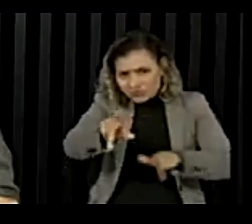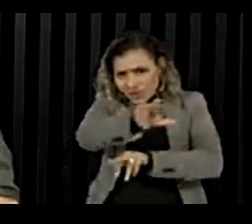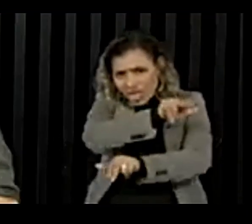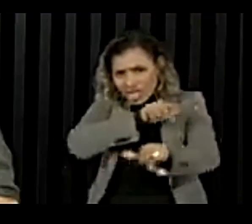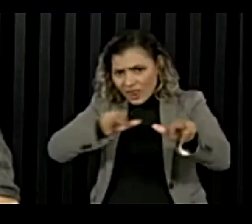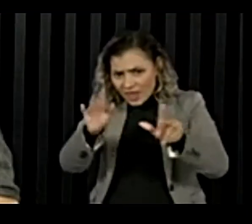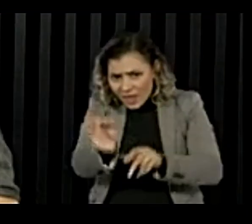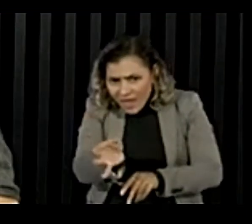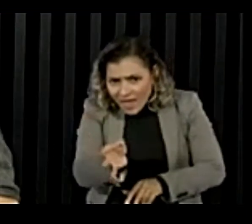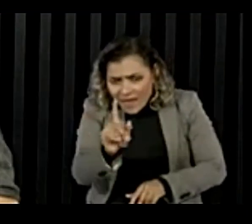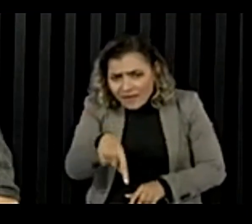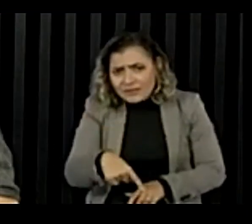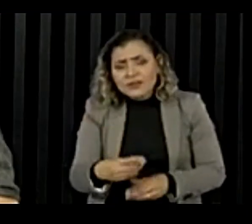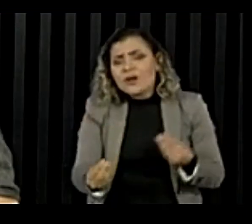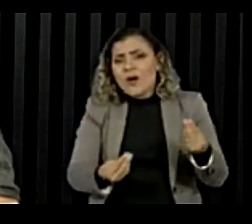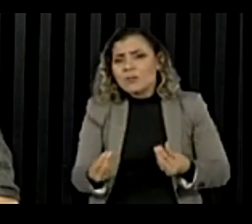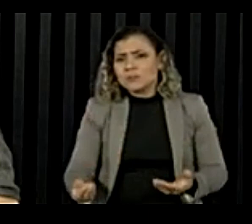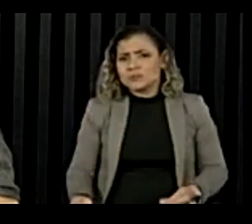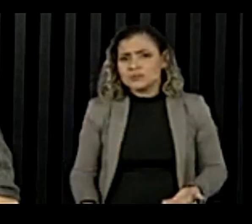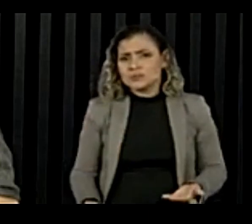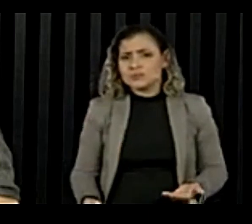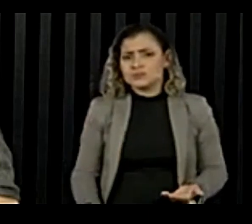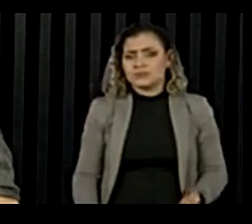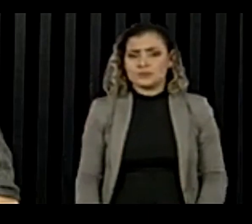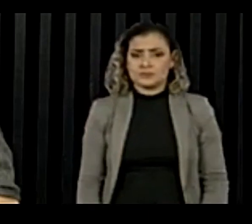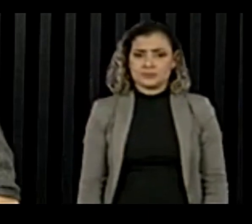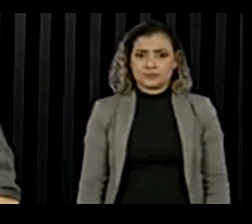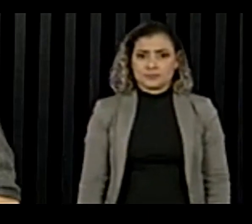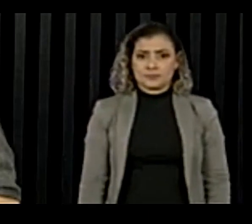seu discurso? O que você ouve lá?